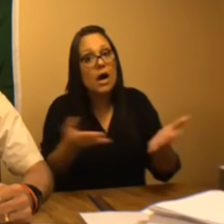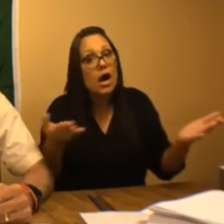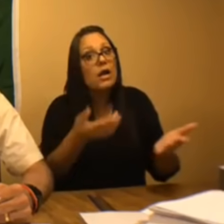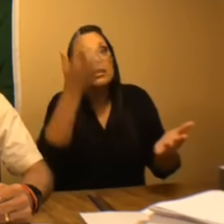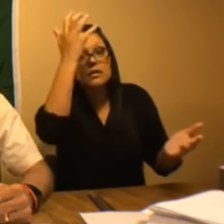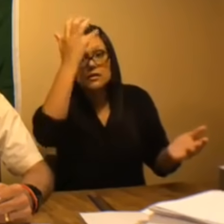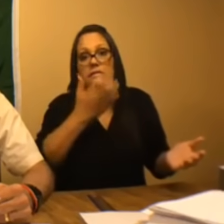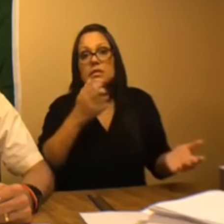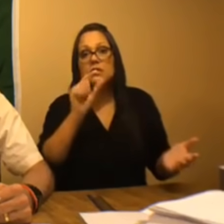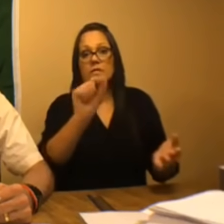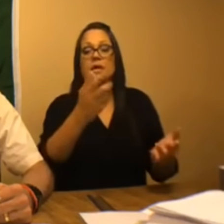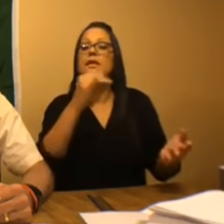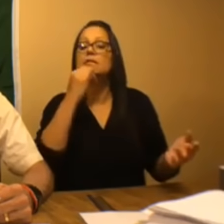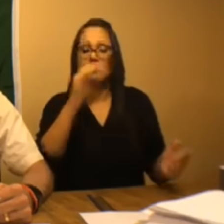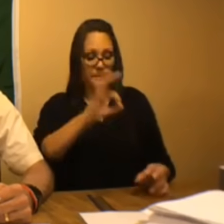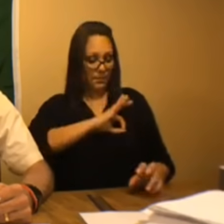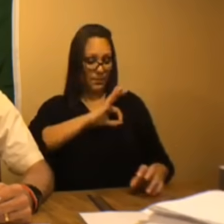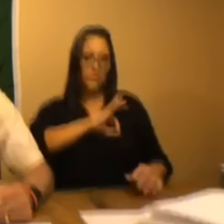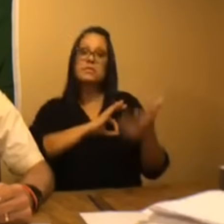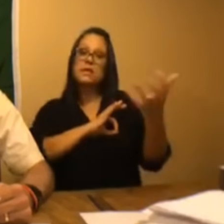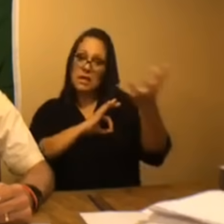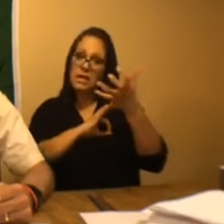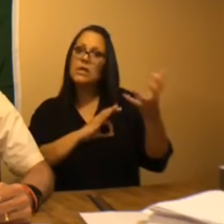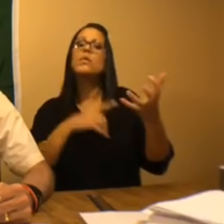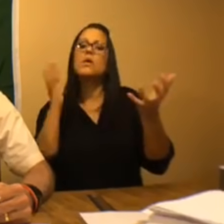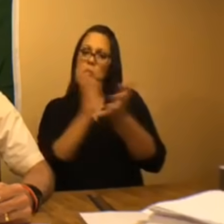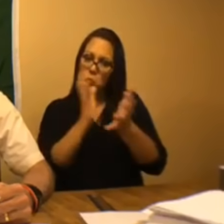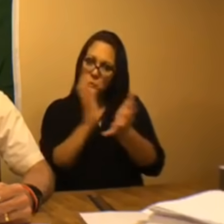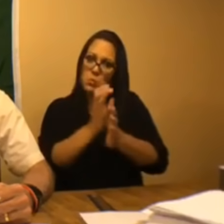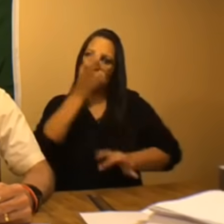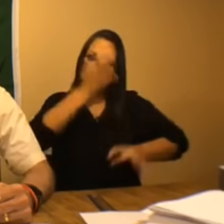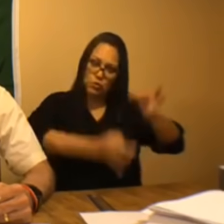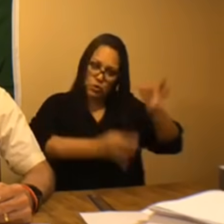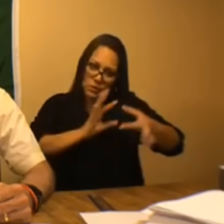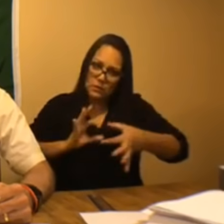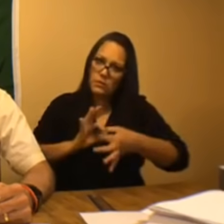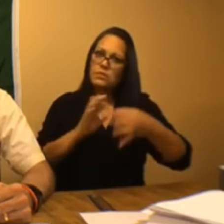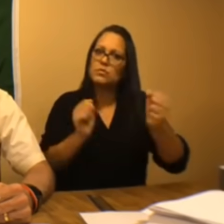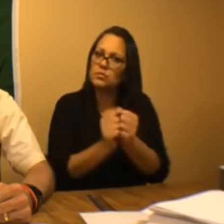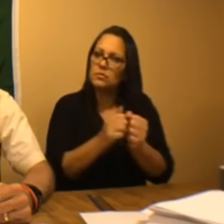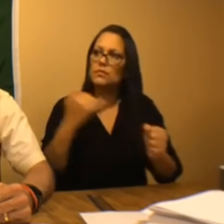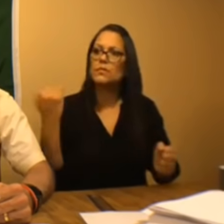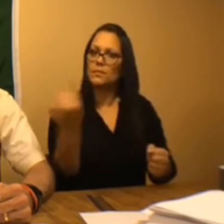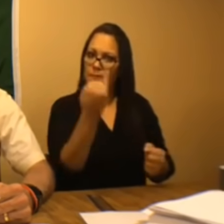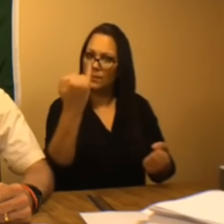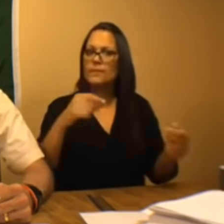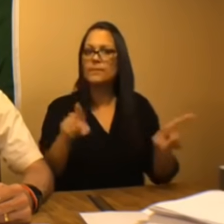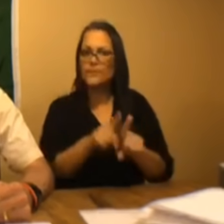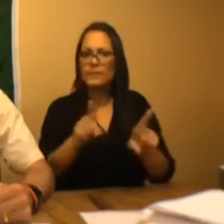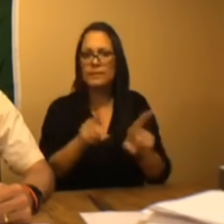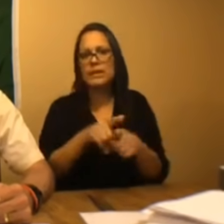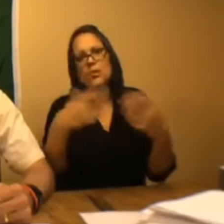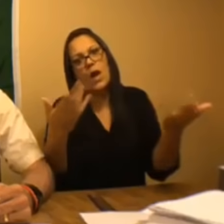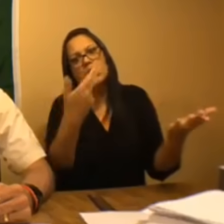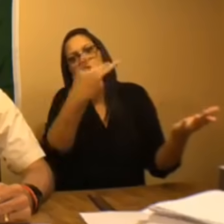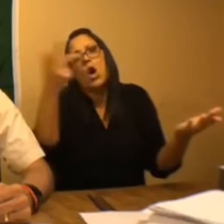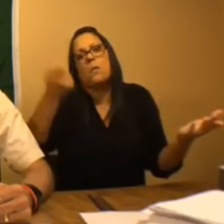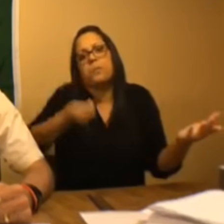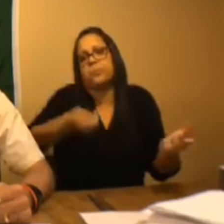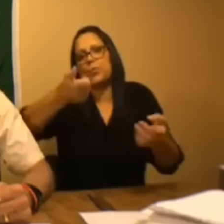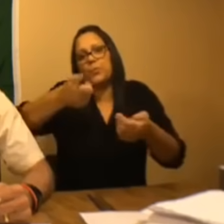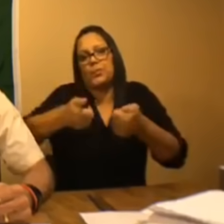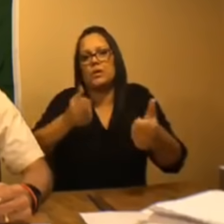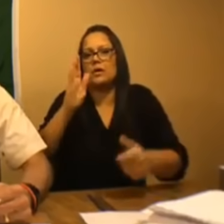Brasil, o que o policial, por exemplo, quer no Brasil, é uma retaguarda jurídica. Então, é muito mais importante até do que certos benefícios estão